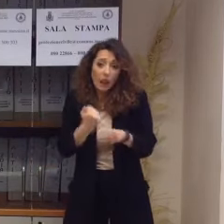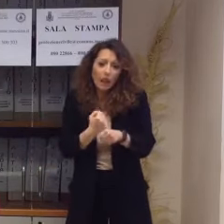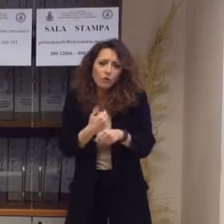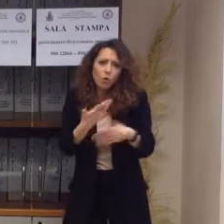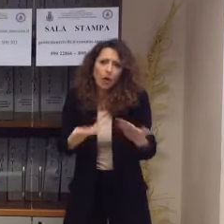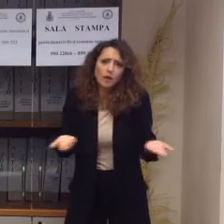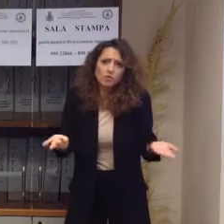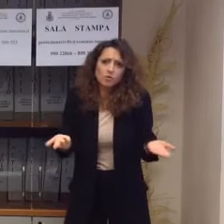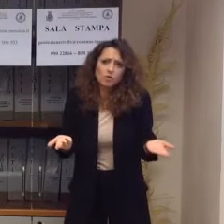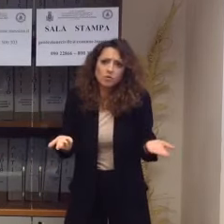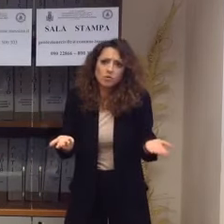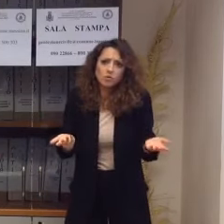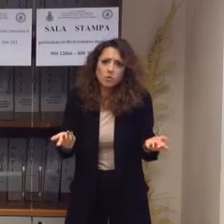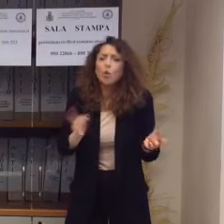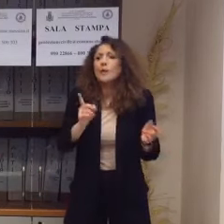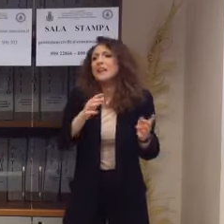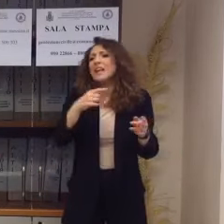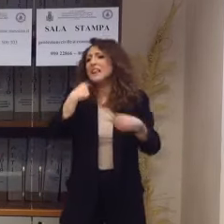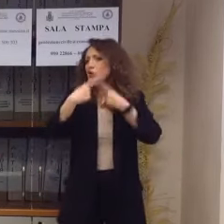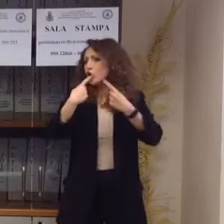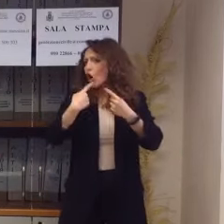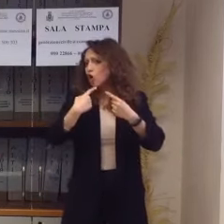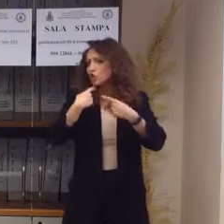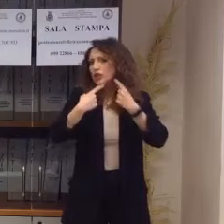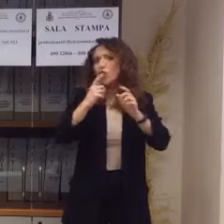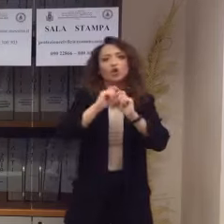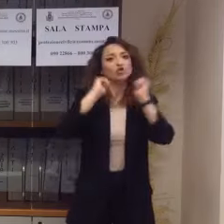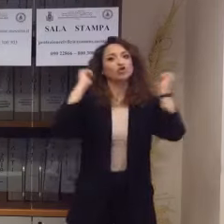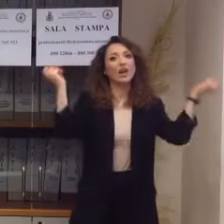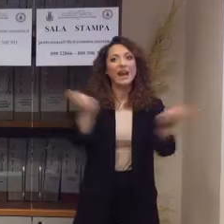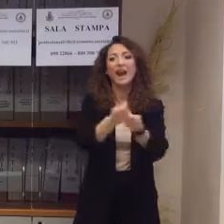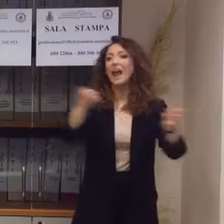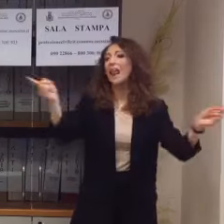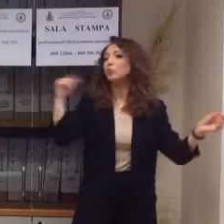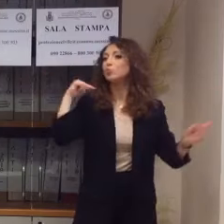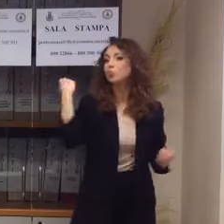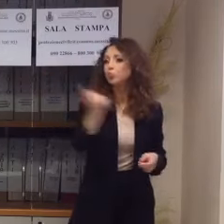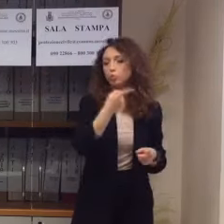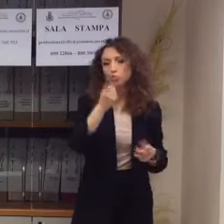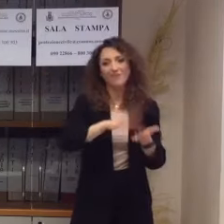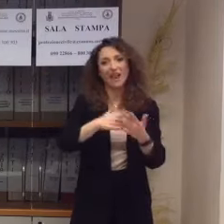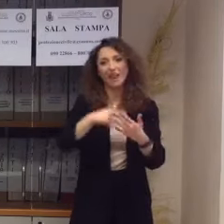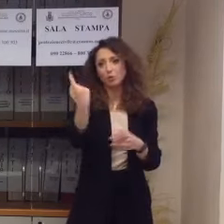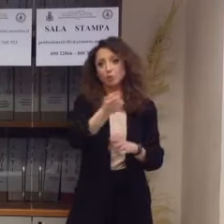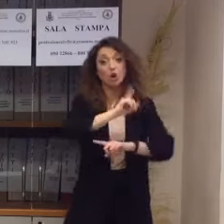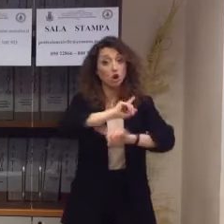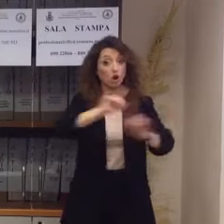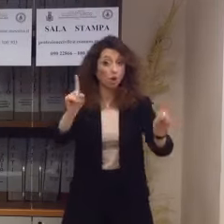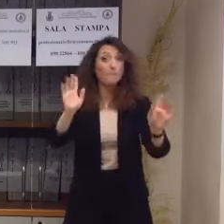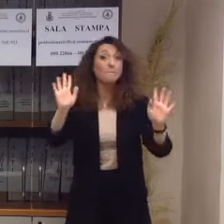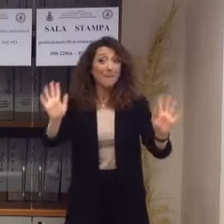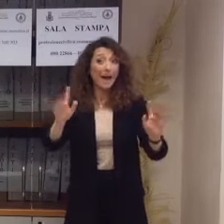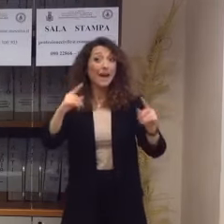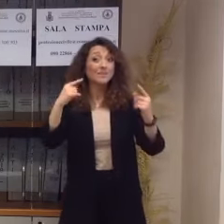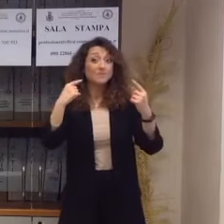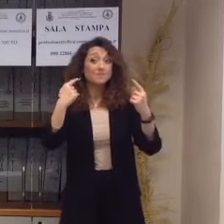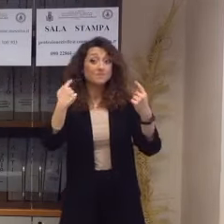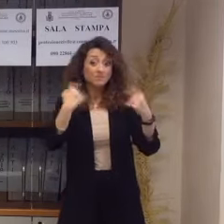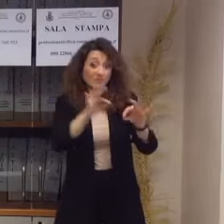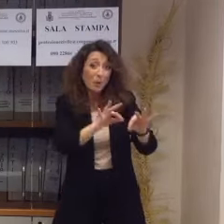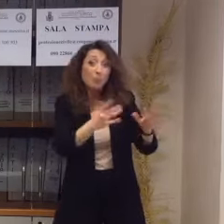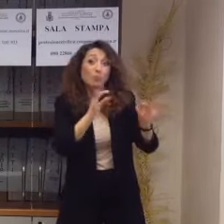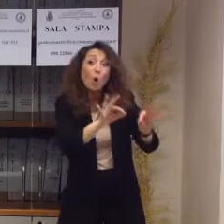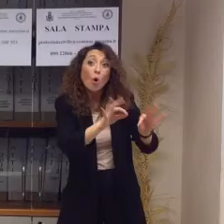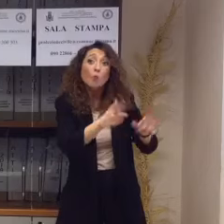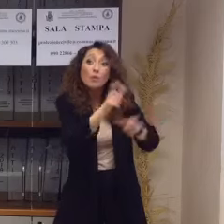casa, quindi io non voglio generalizzare. È ovvio che proprio anche per ringraziare maggiormente chi ha continuato a lavorare, a fare